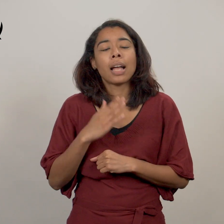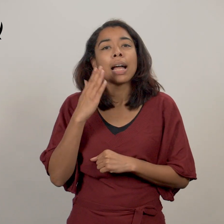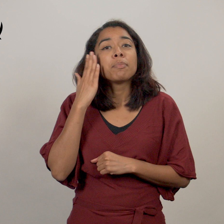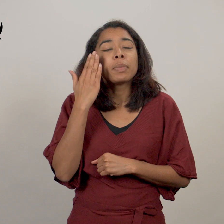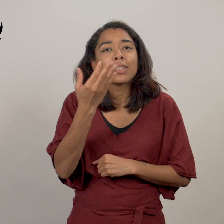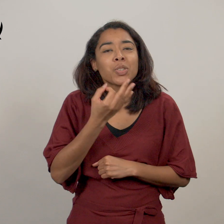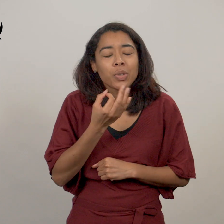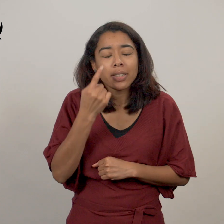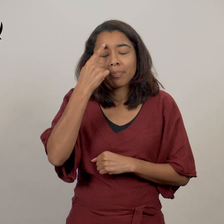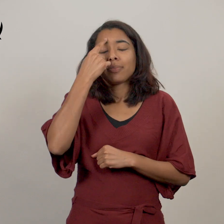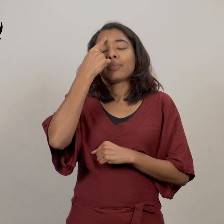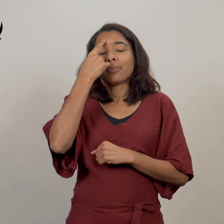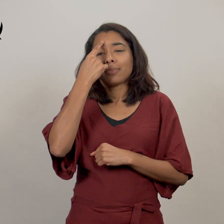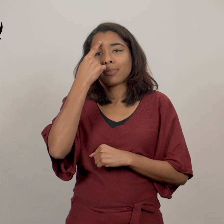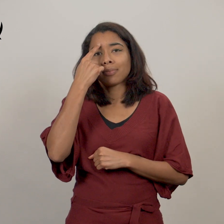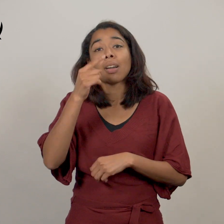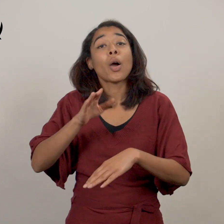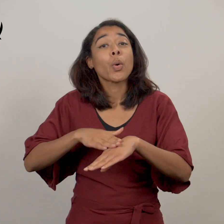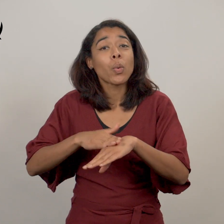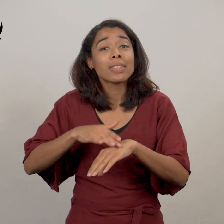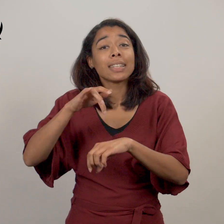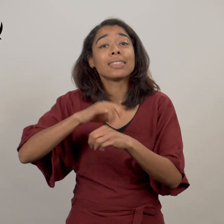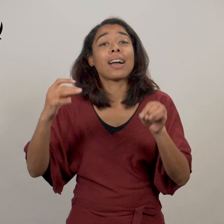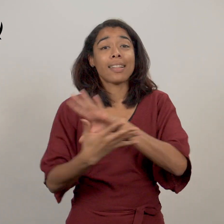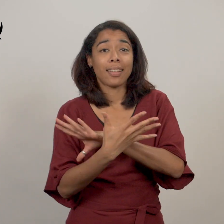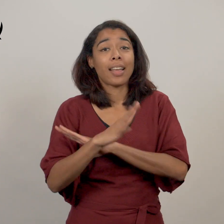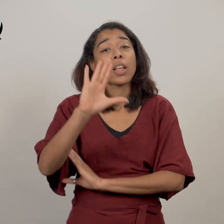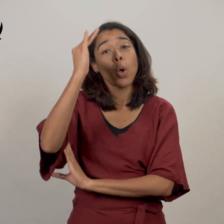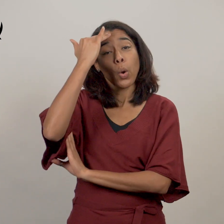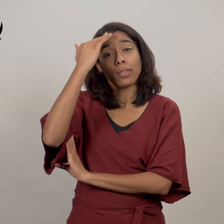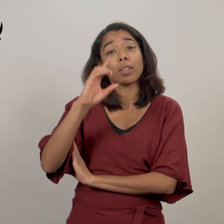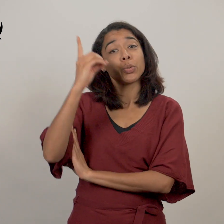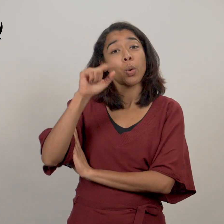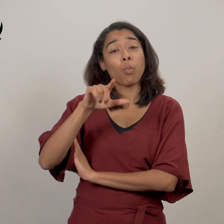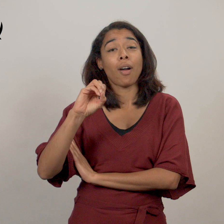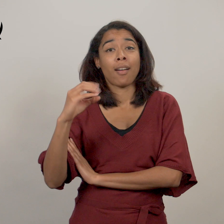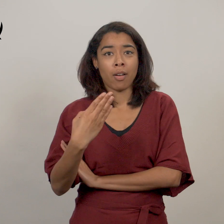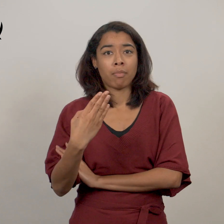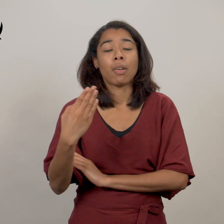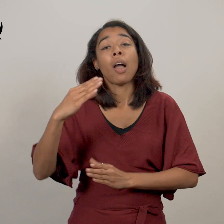je vous propose d'aller regarder la lettre d'amour du Père sur le site connaîtredieu.com. Après l'avoir